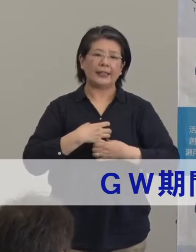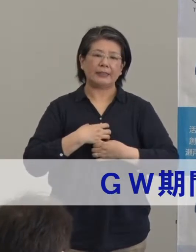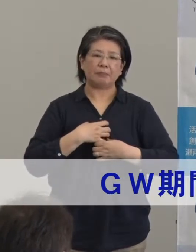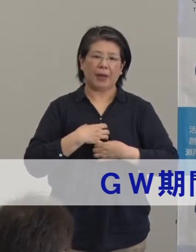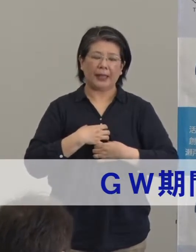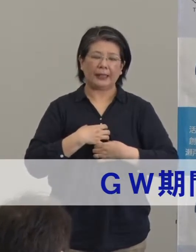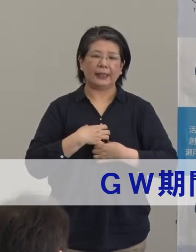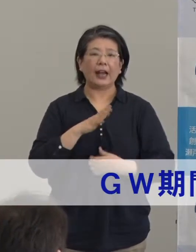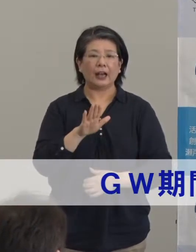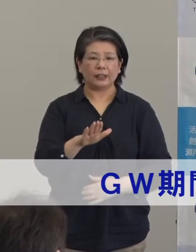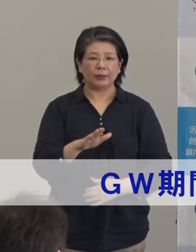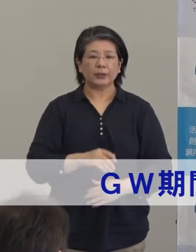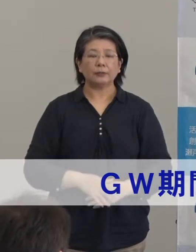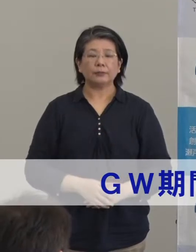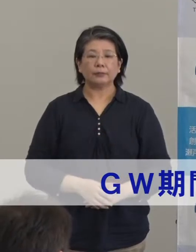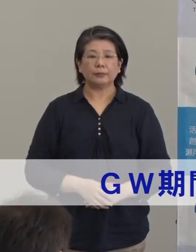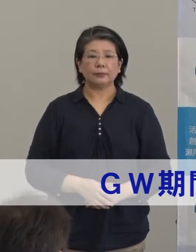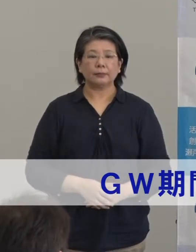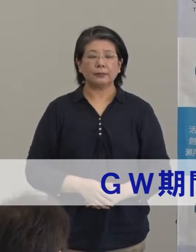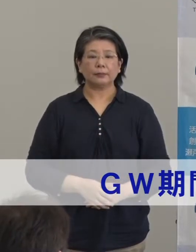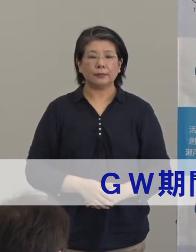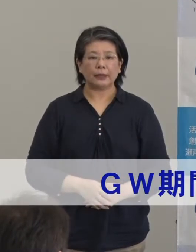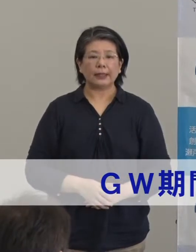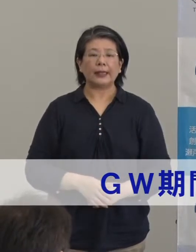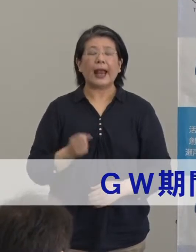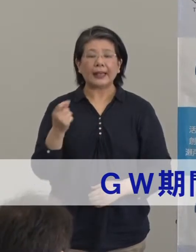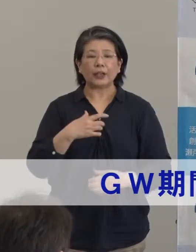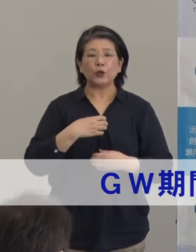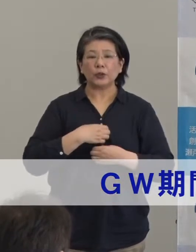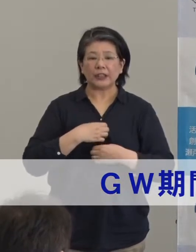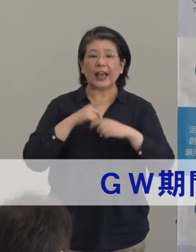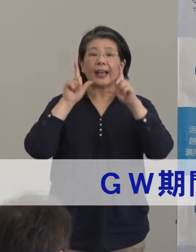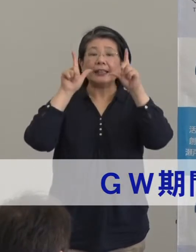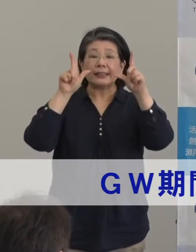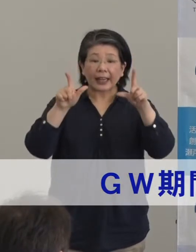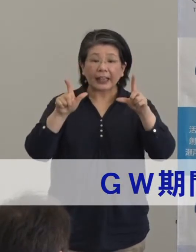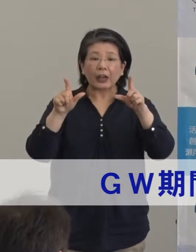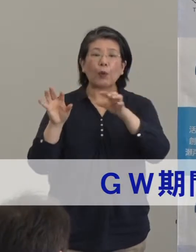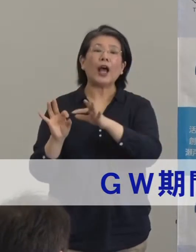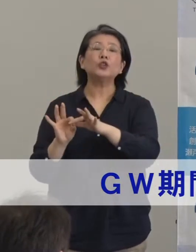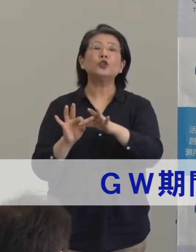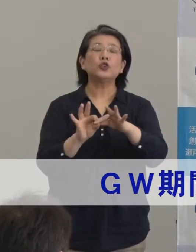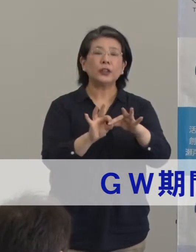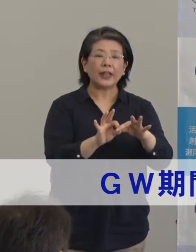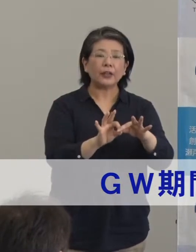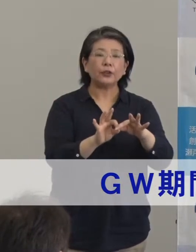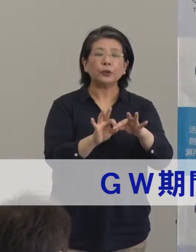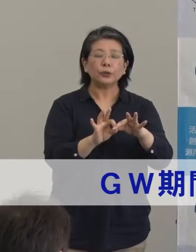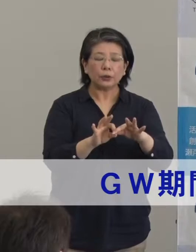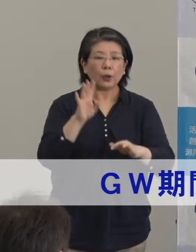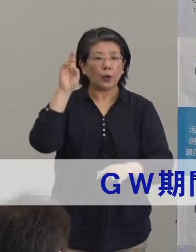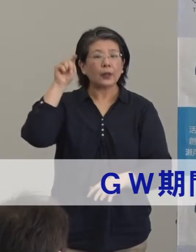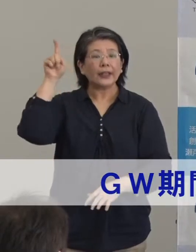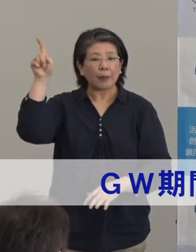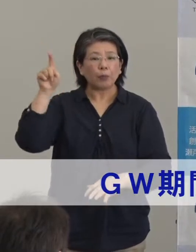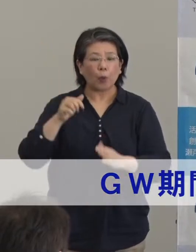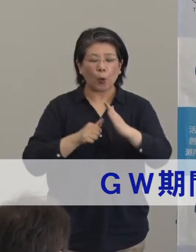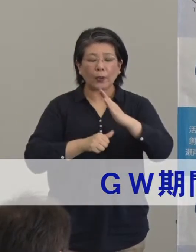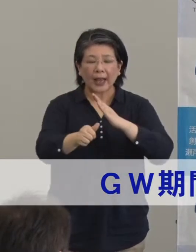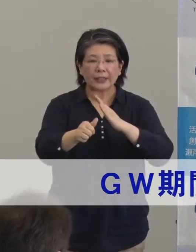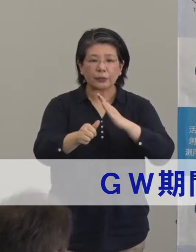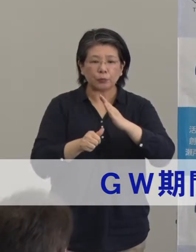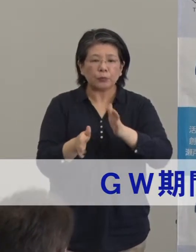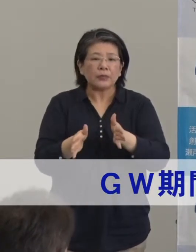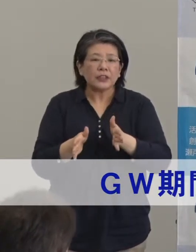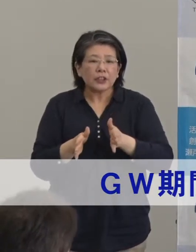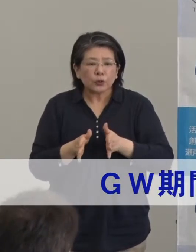つあるということなので、まだまだ緊急事態宣言は続いているわけでございますし、県の方も外出自粛というの